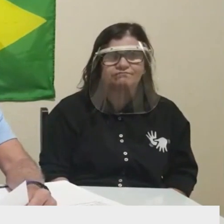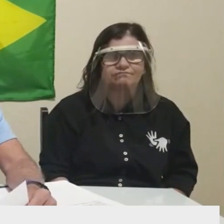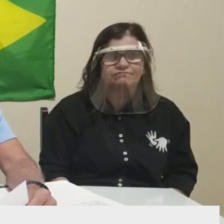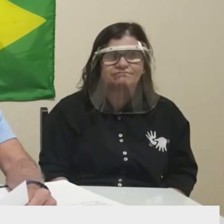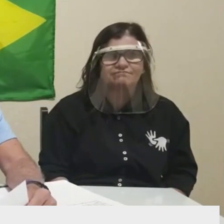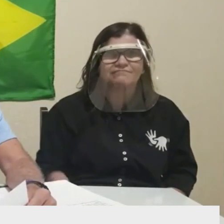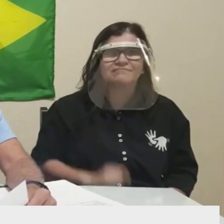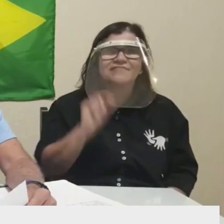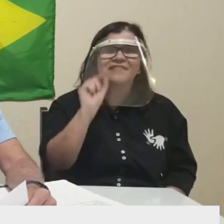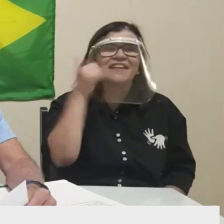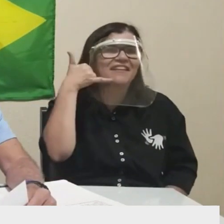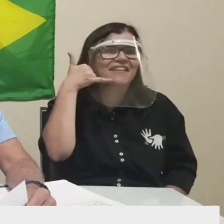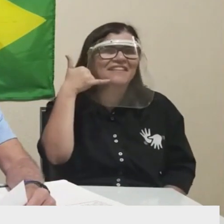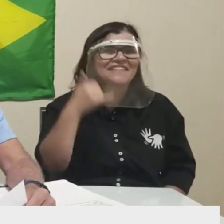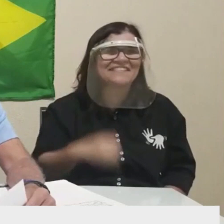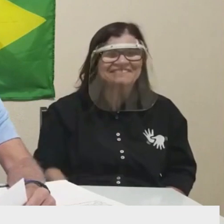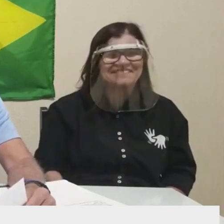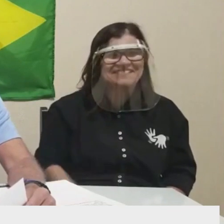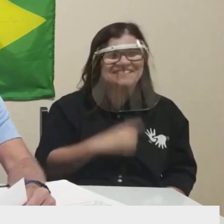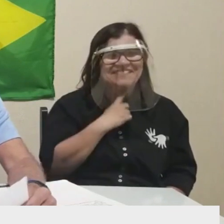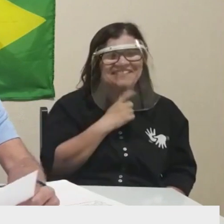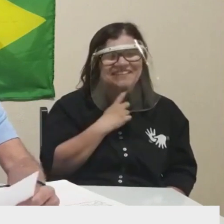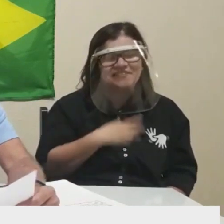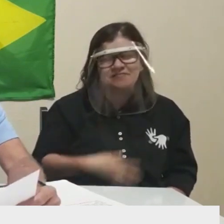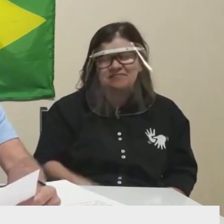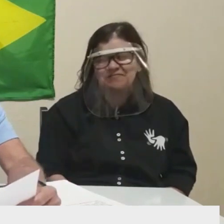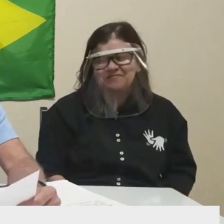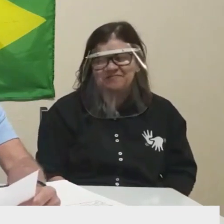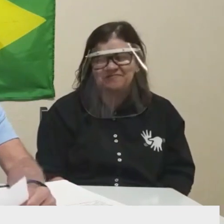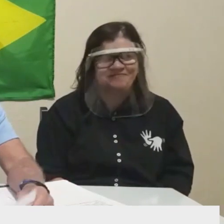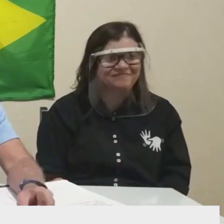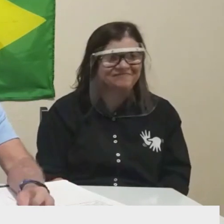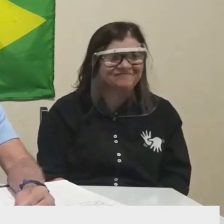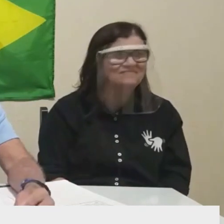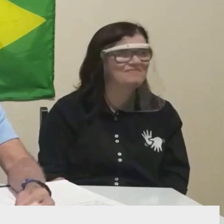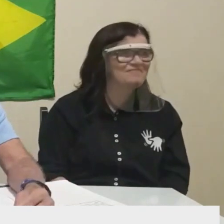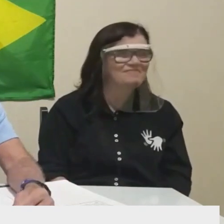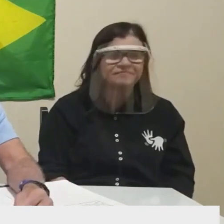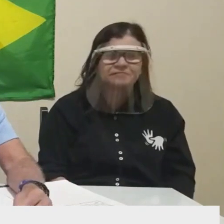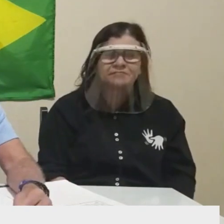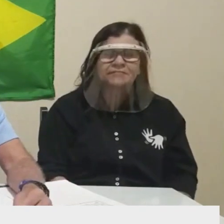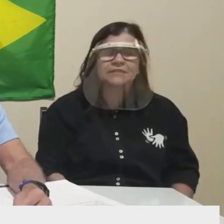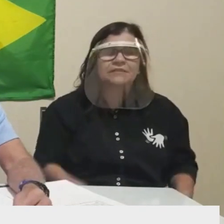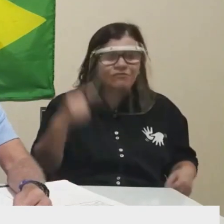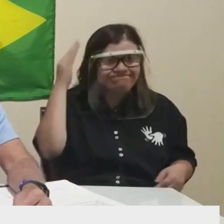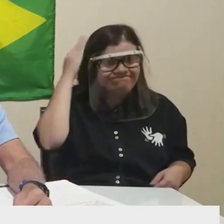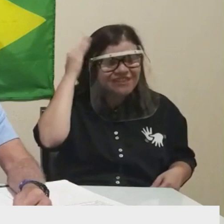Quem está ligando essa curiosidade? Valeu. Então, o que acontece? Está aí uma